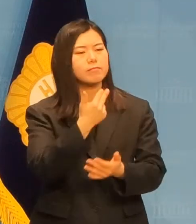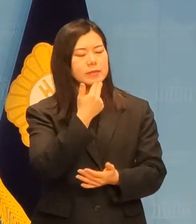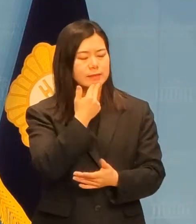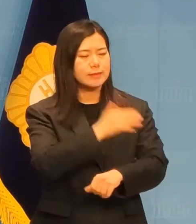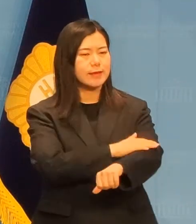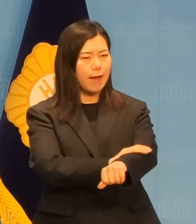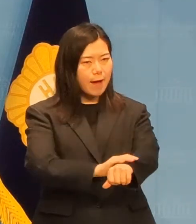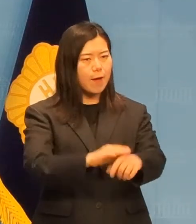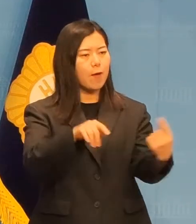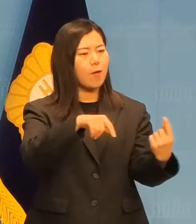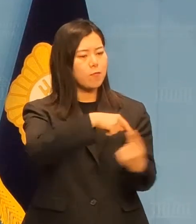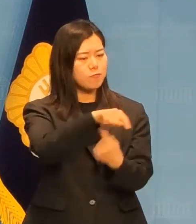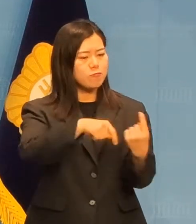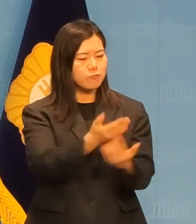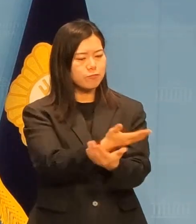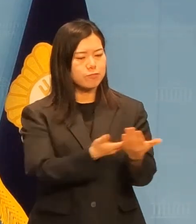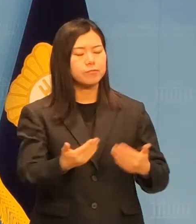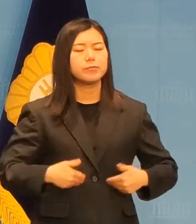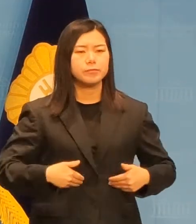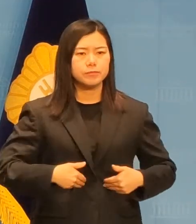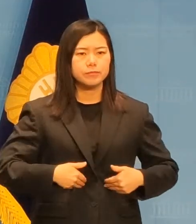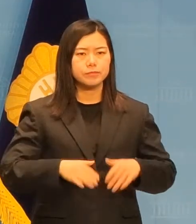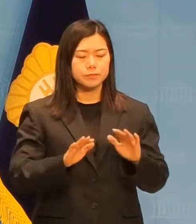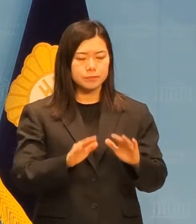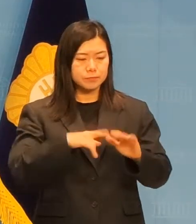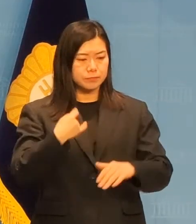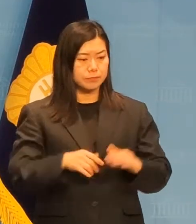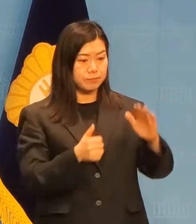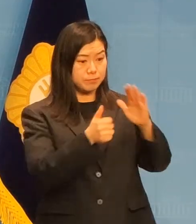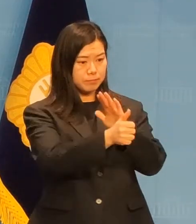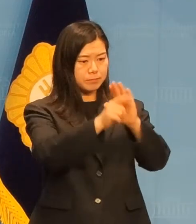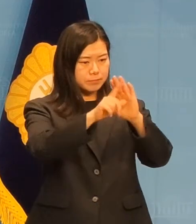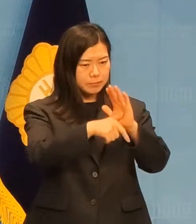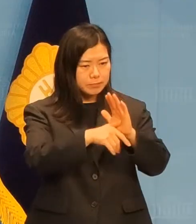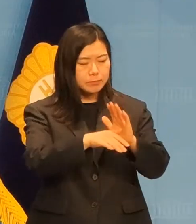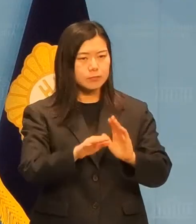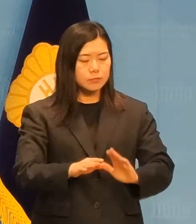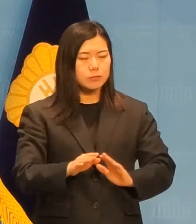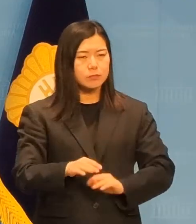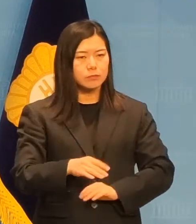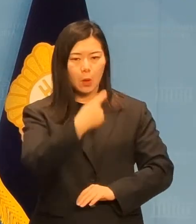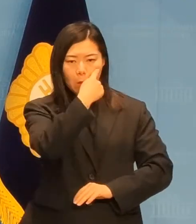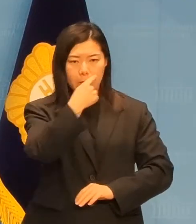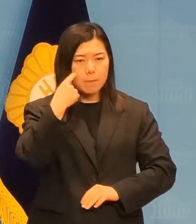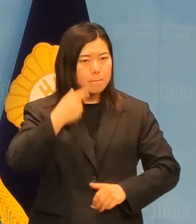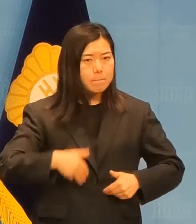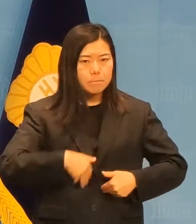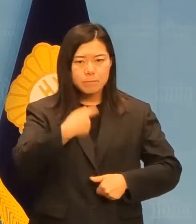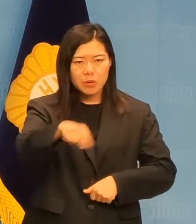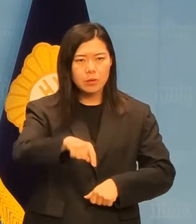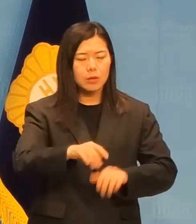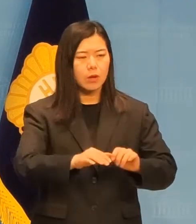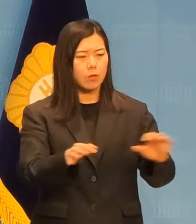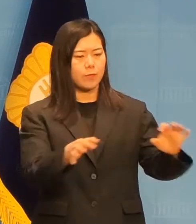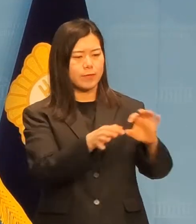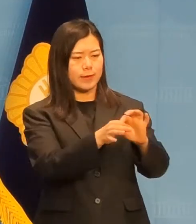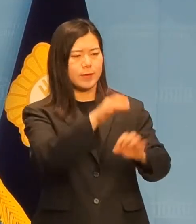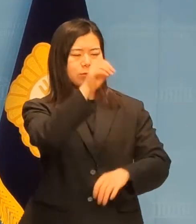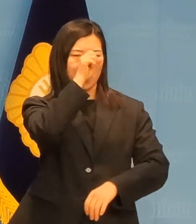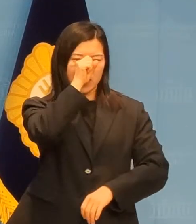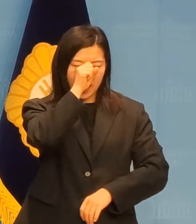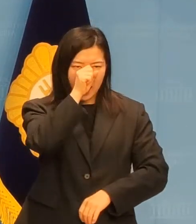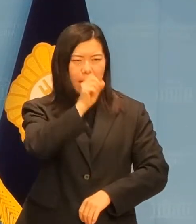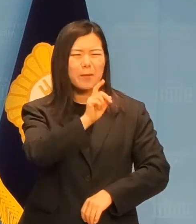수 있어야 합니다. 이번 방중에서 우리가 확인해야 할 것은 관계가